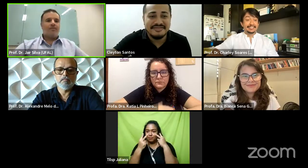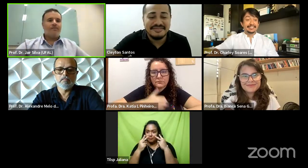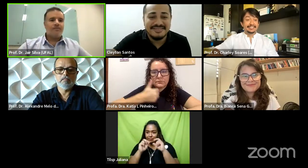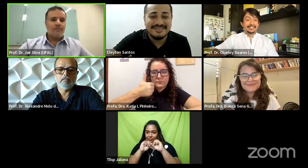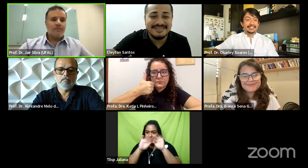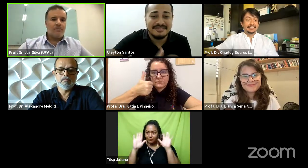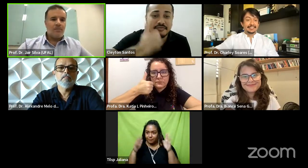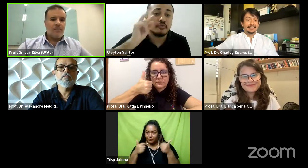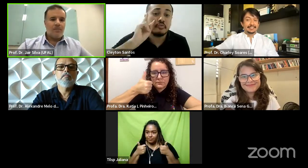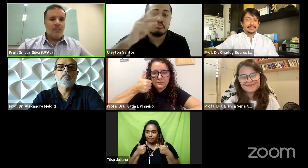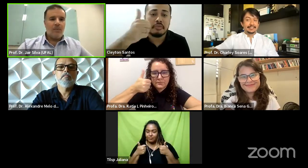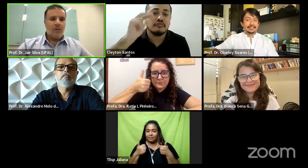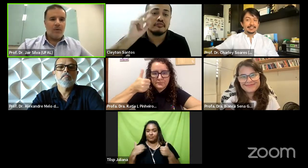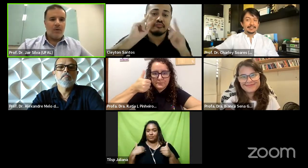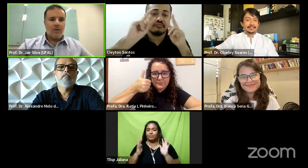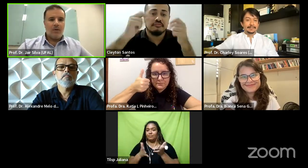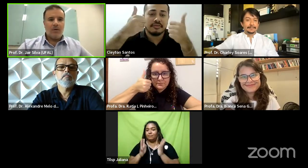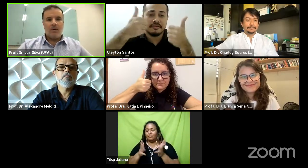Você?